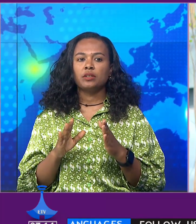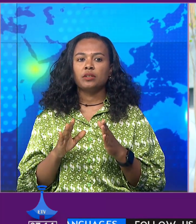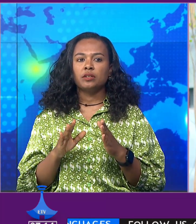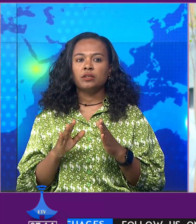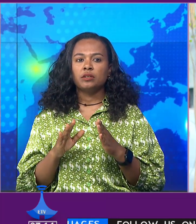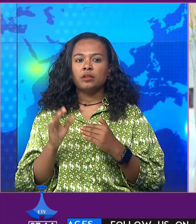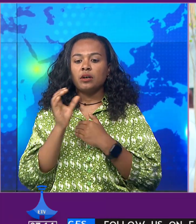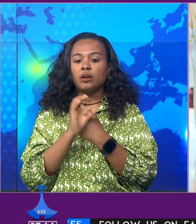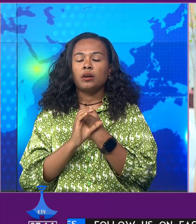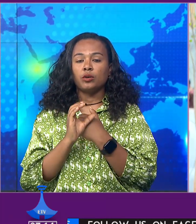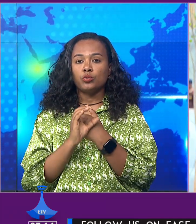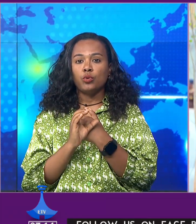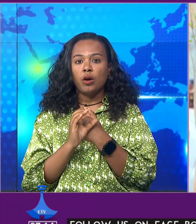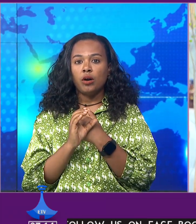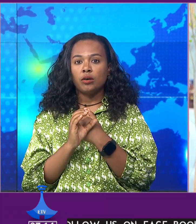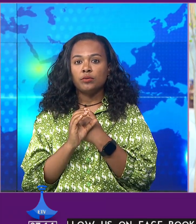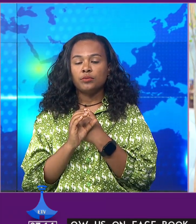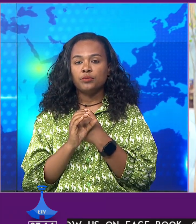አገሪቷ